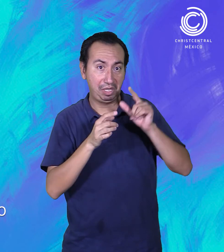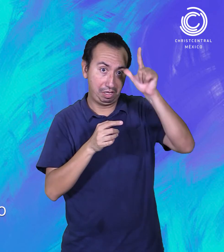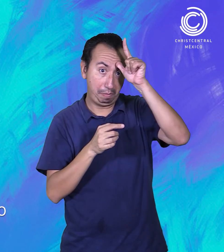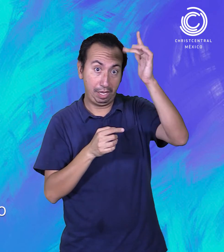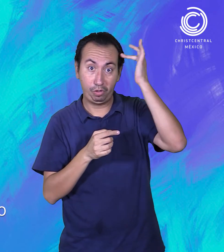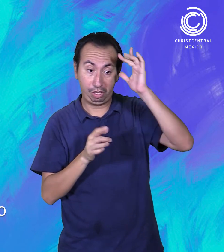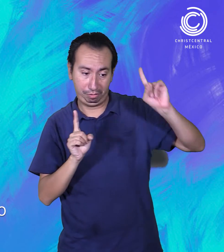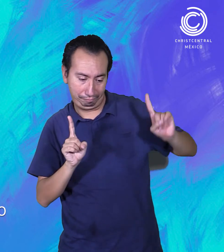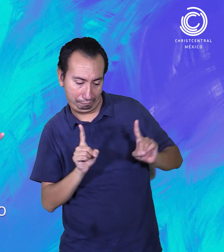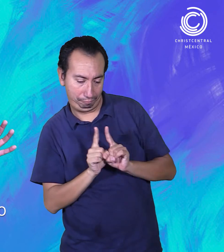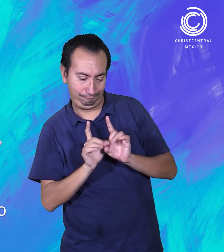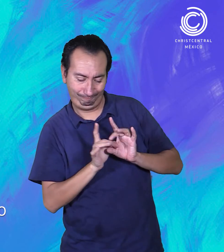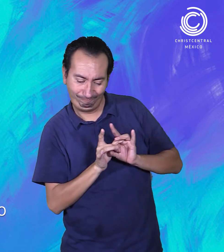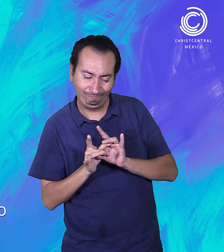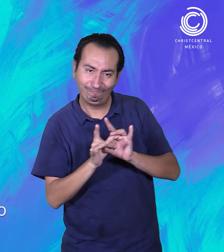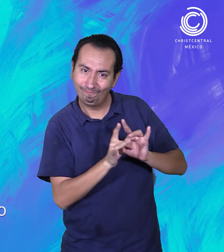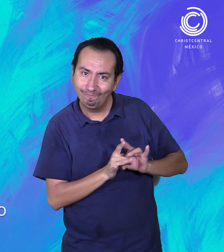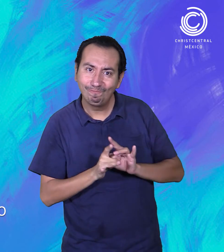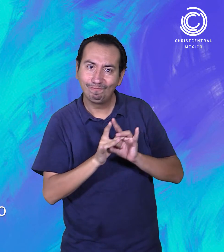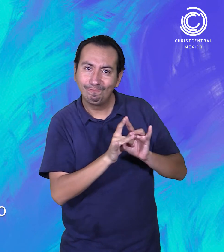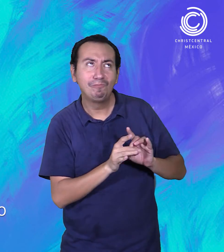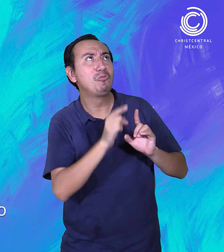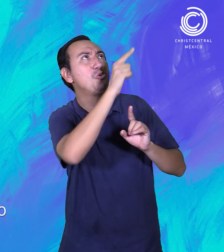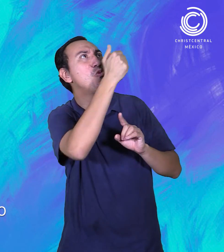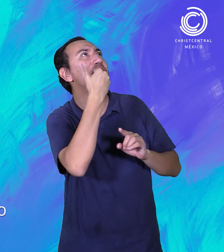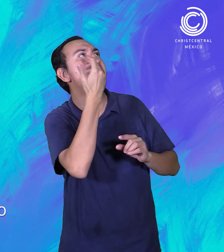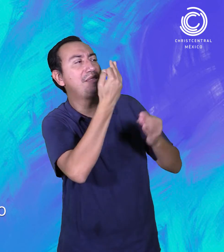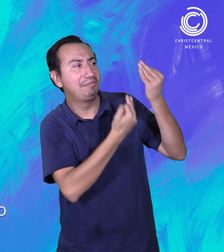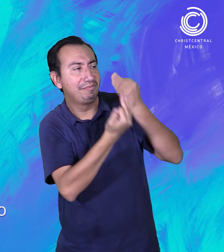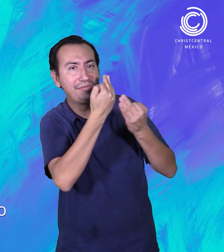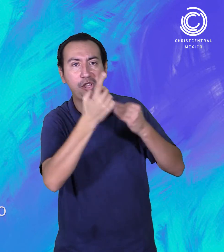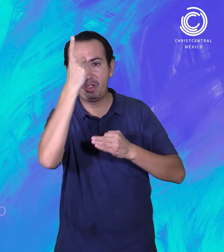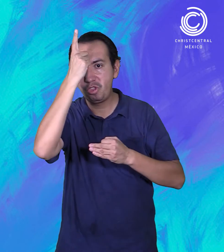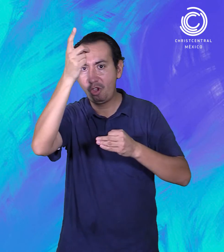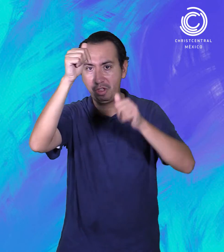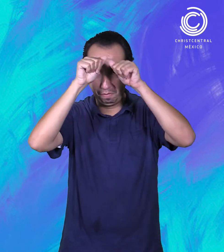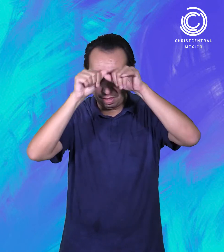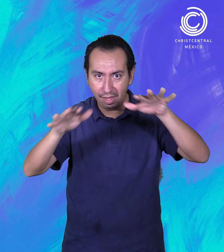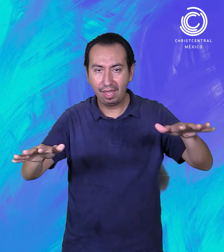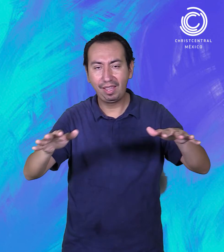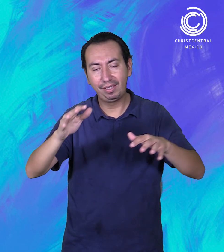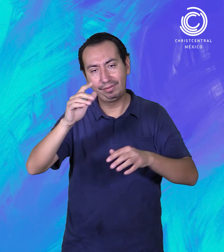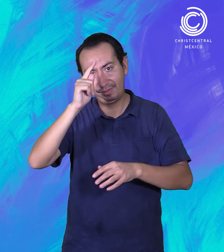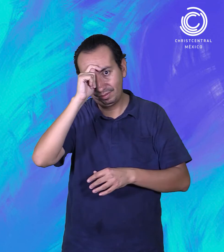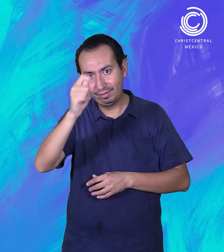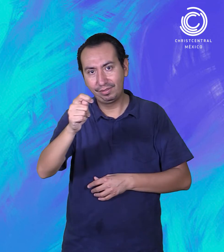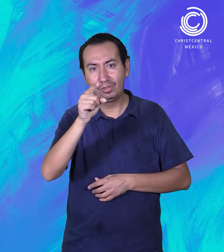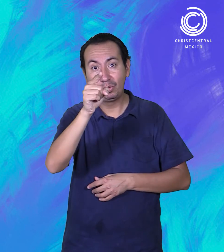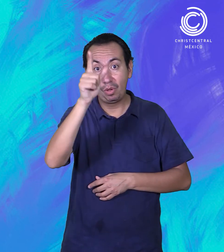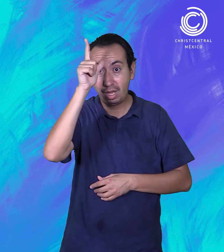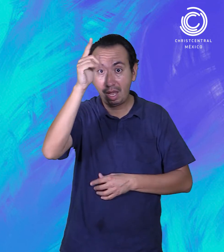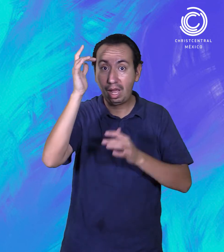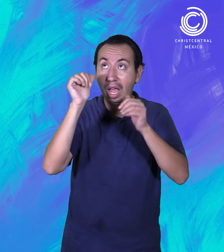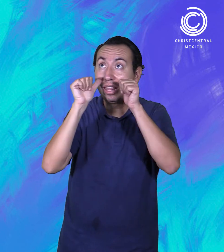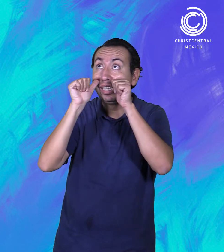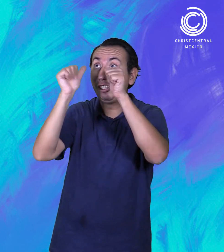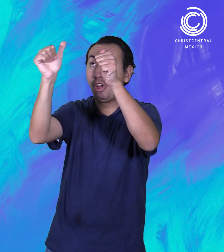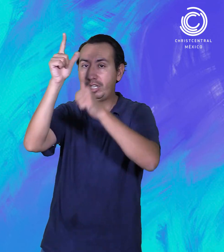Espíritu Santo y podamos estar atentos a lo que Él quiere hacer en nosotros. Que Dios los bendiga. Estén atentos al Espíritu